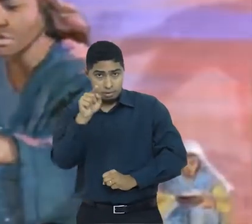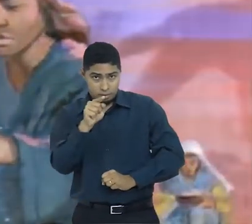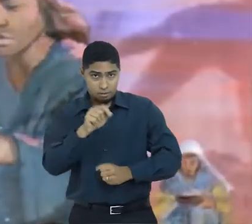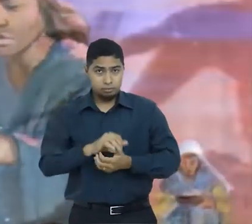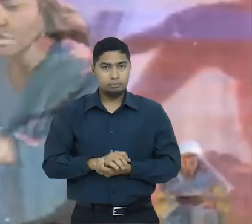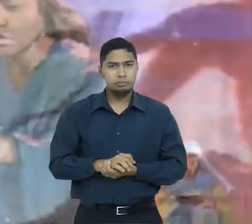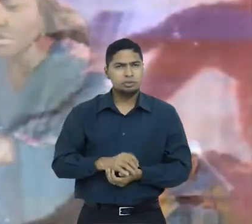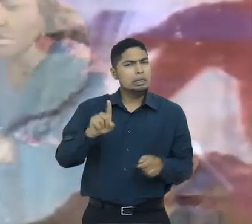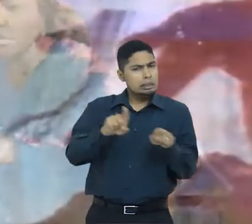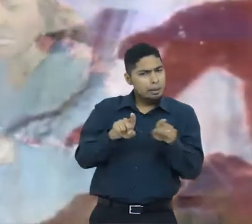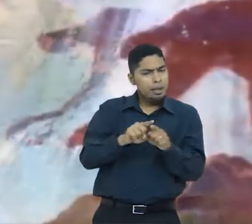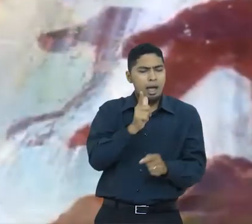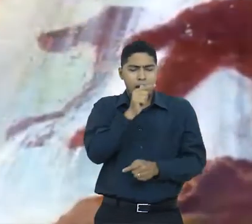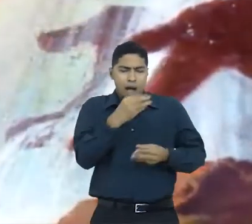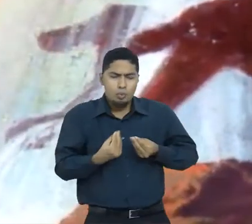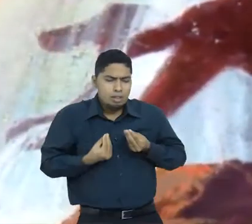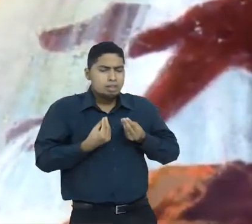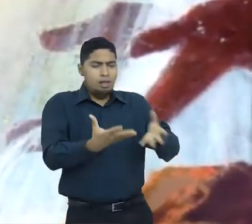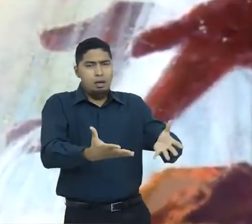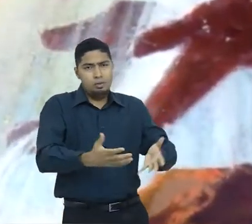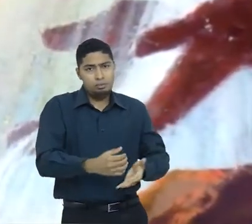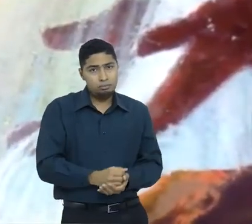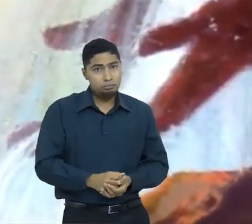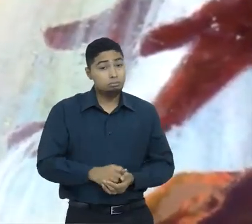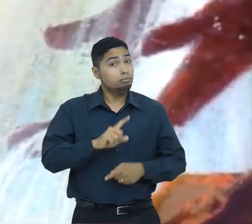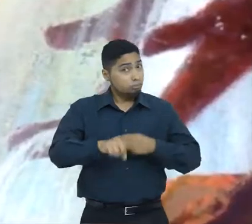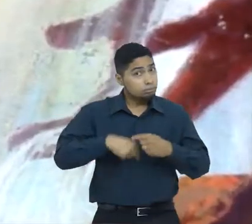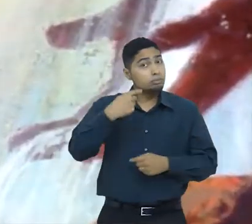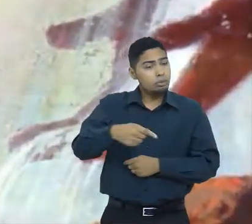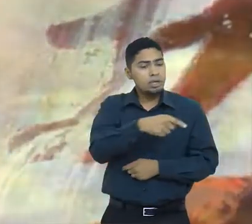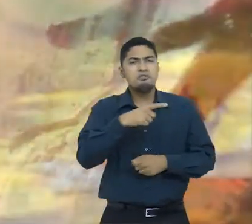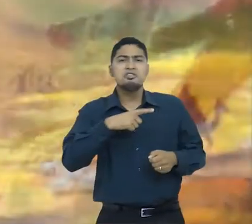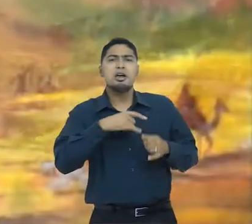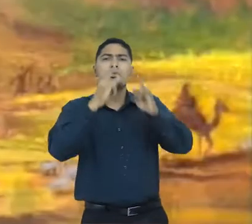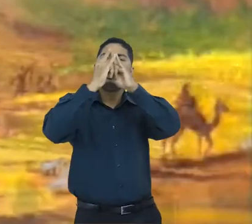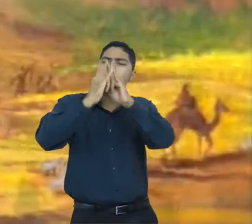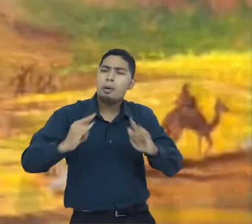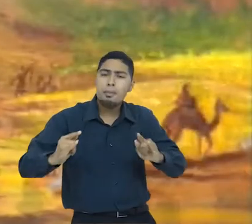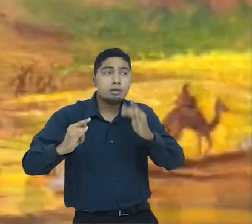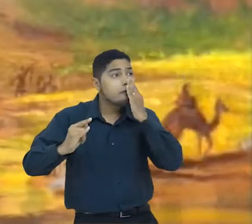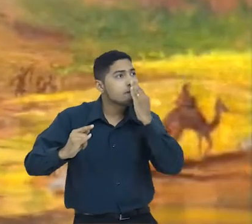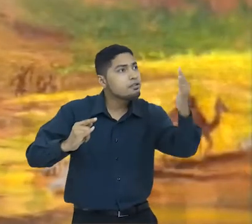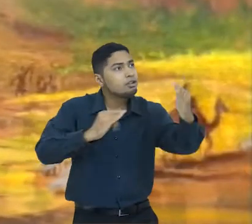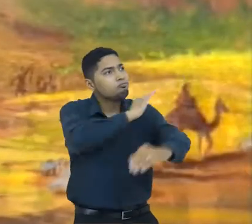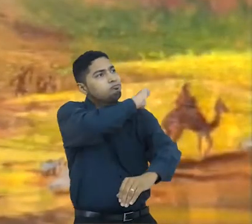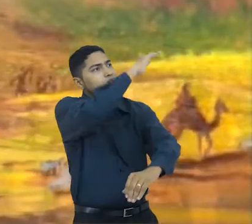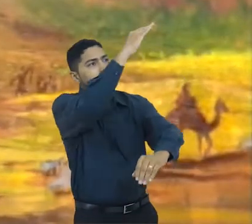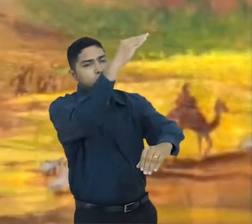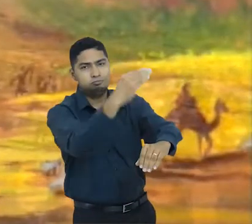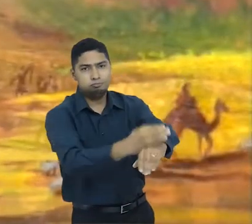foi chamado de maná. Deus também providenciou água para o povo. Logo depois, os hebreus acamparam em volta de um monte